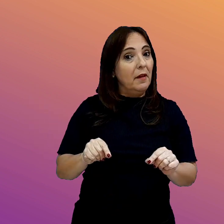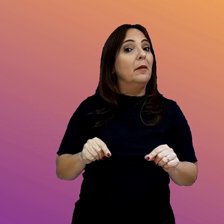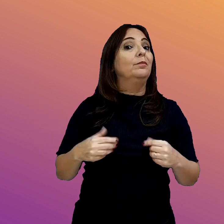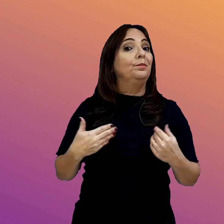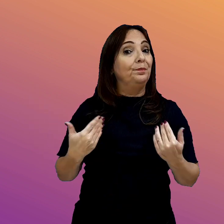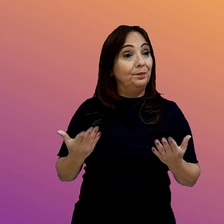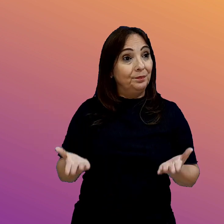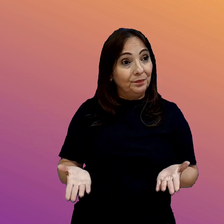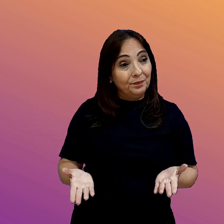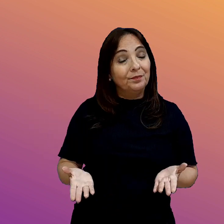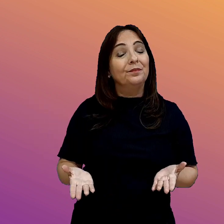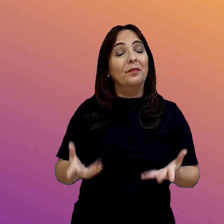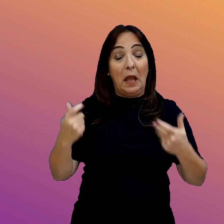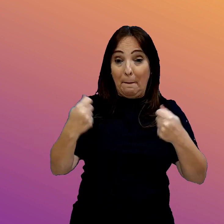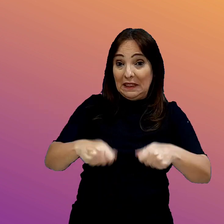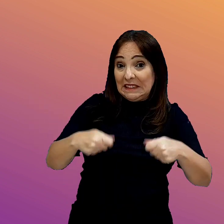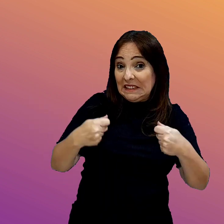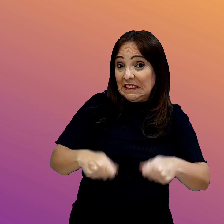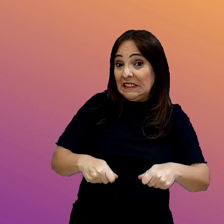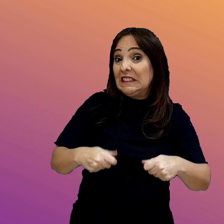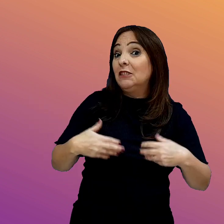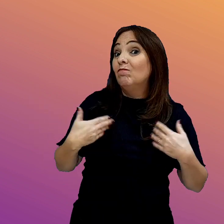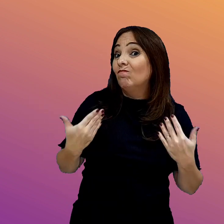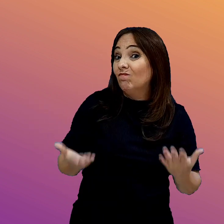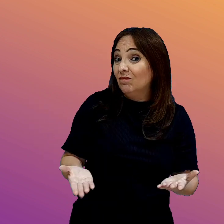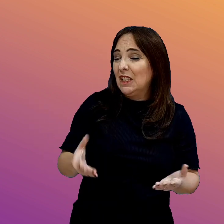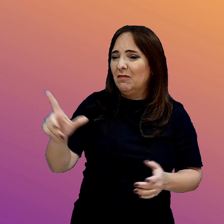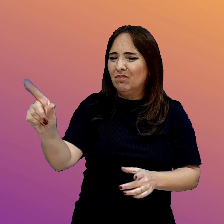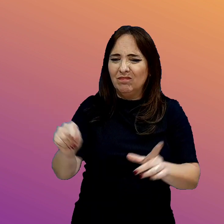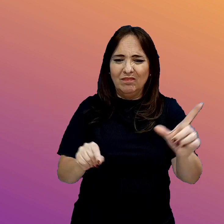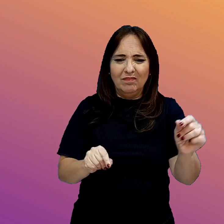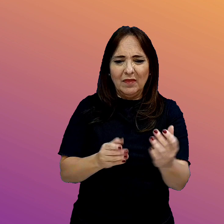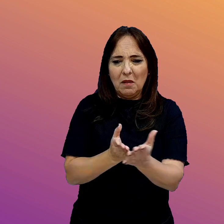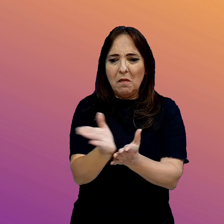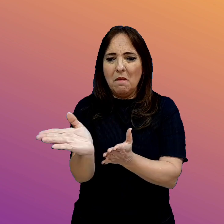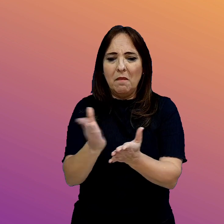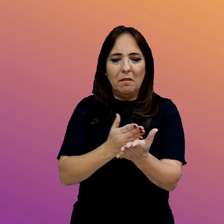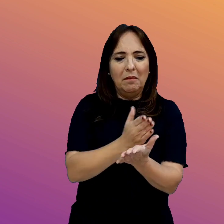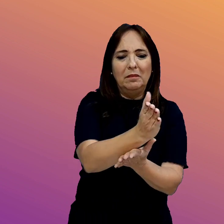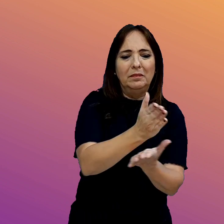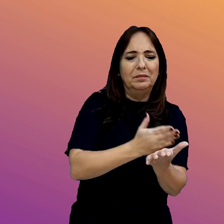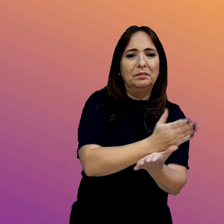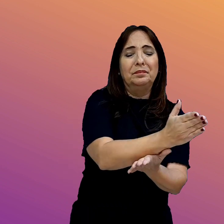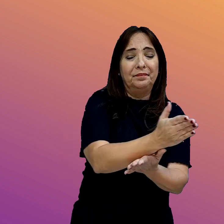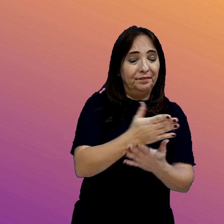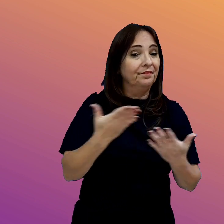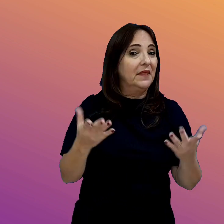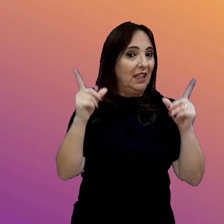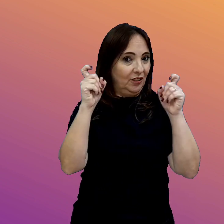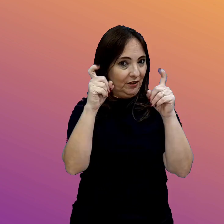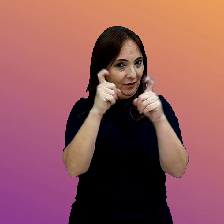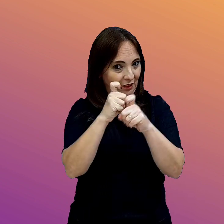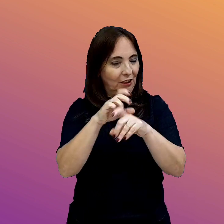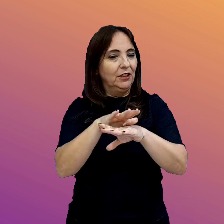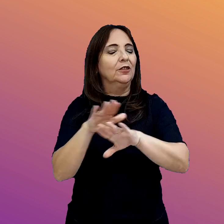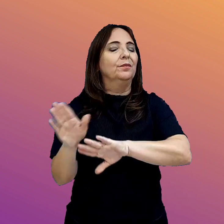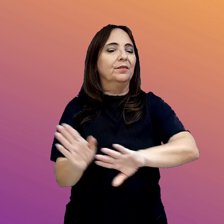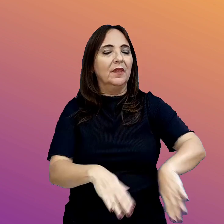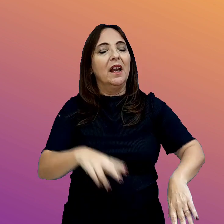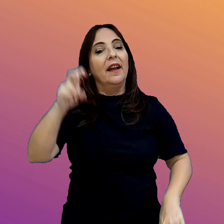nos dias de hoje, com tantas opções? Vamos conversar sobre isso também. Na quinta-feira, vamos ter